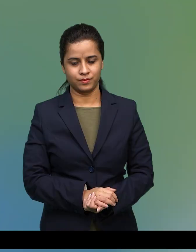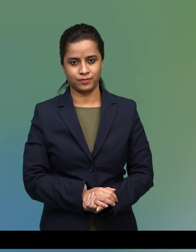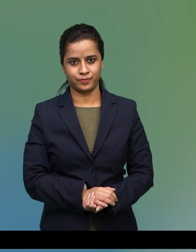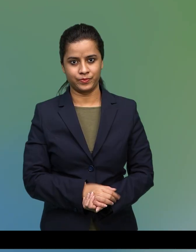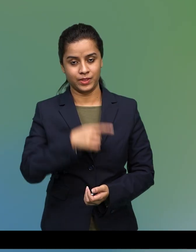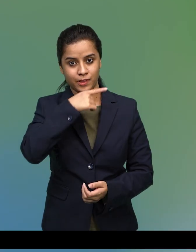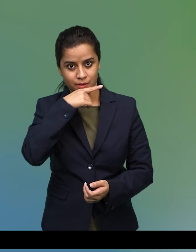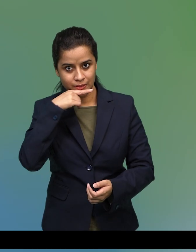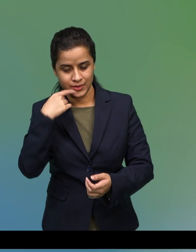रक्तवाहिन्या.